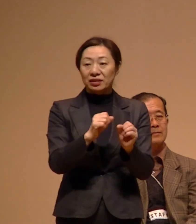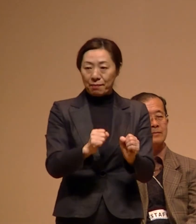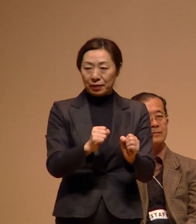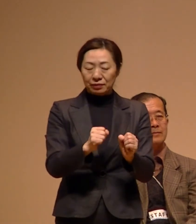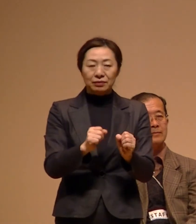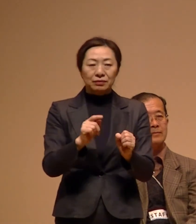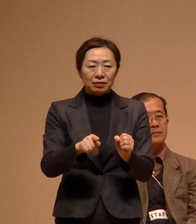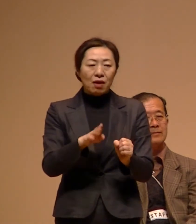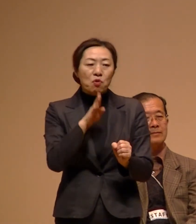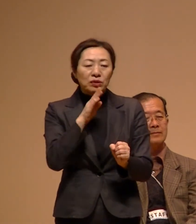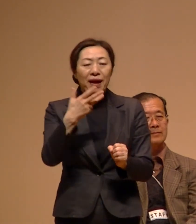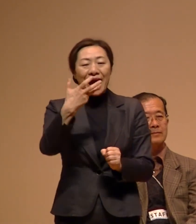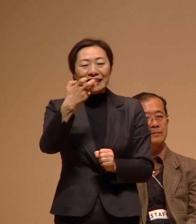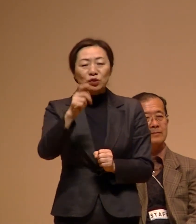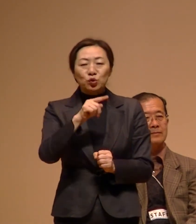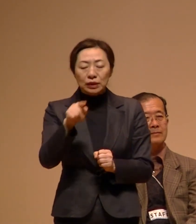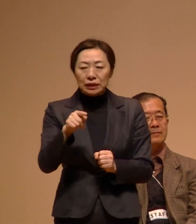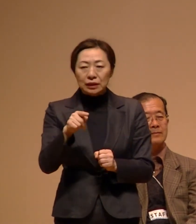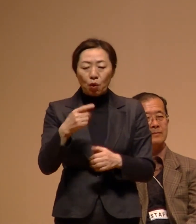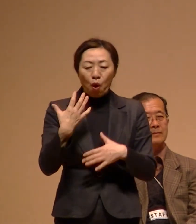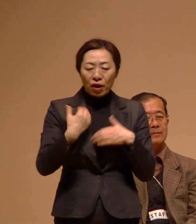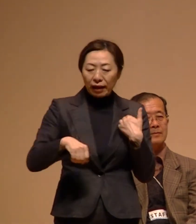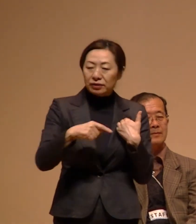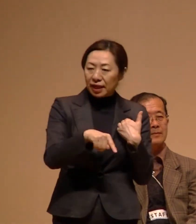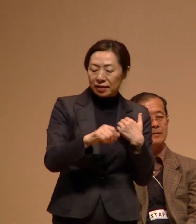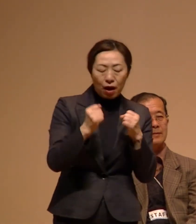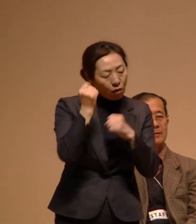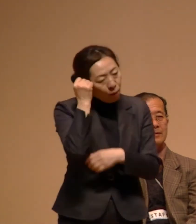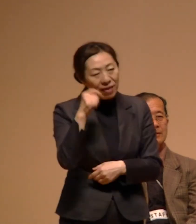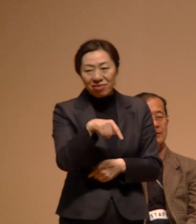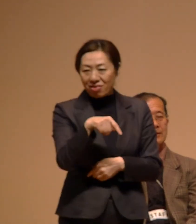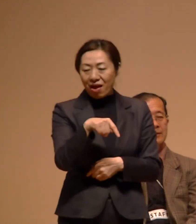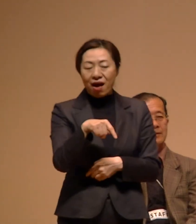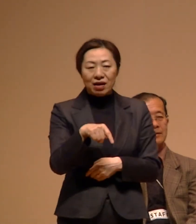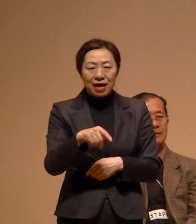合宿の学生さんがおりまして、地震が来て、すぐに、